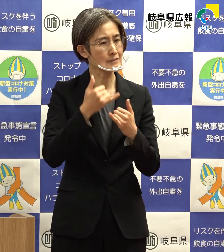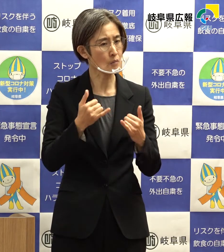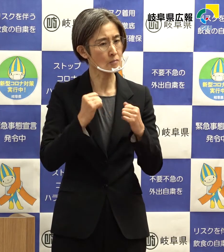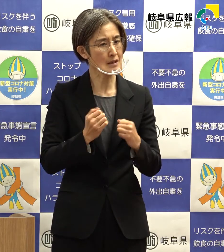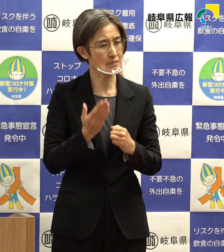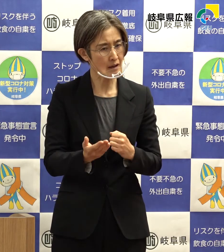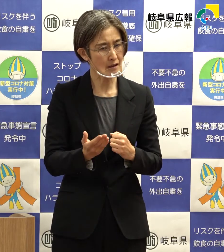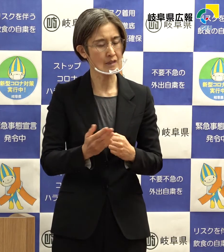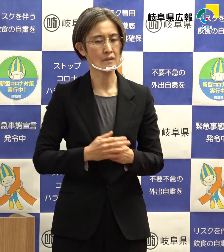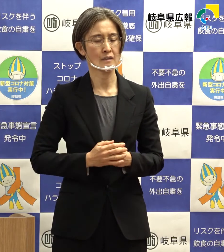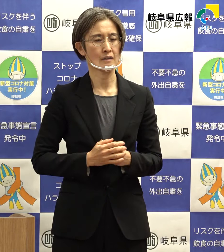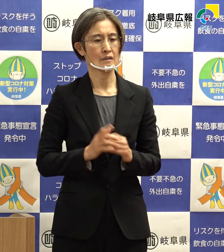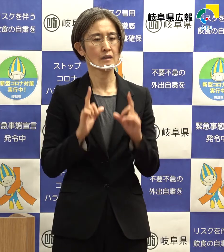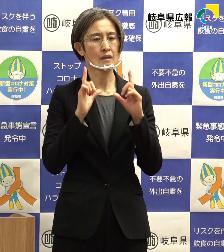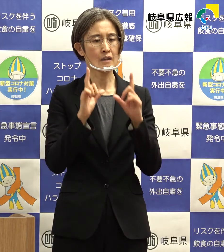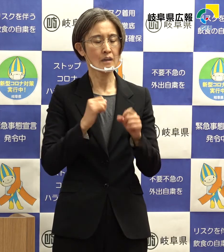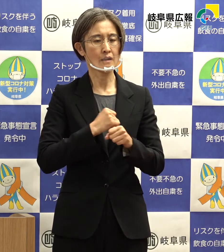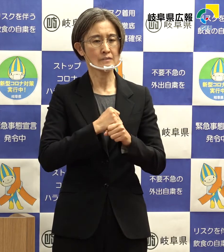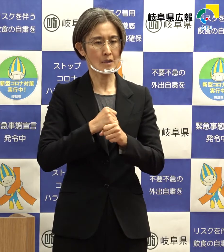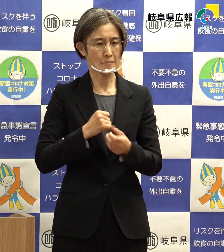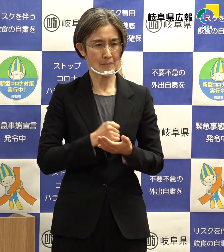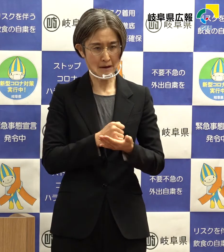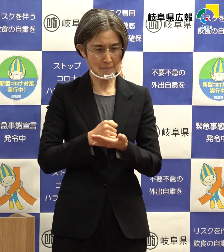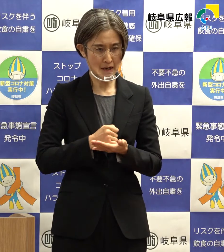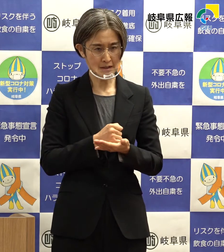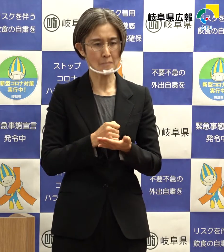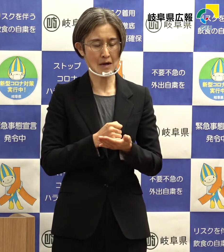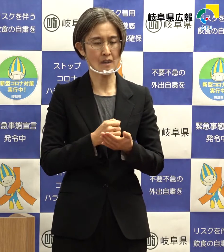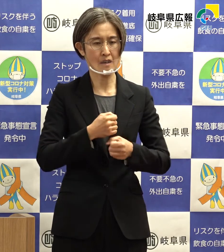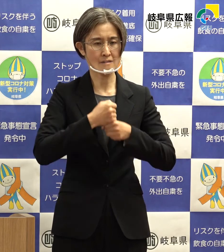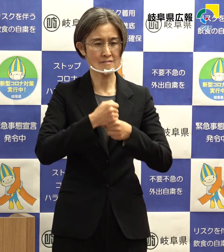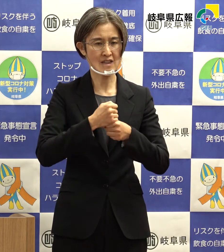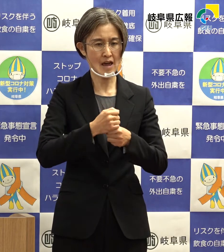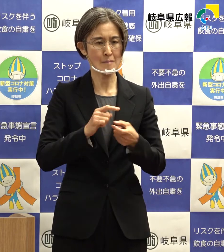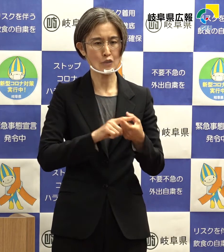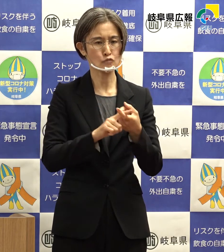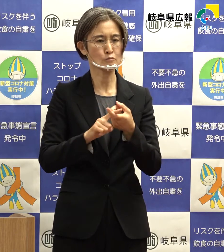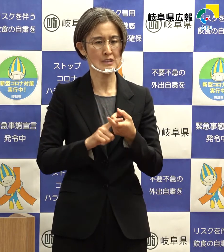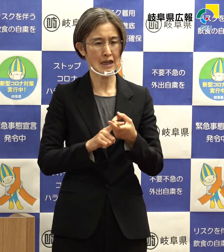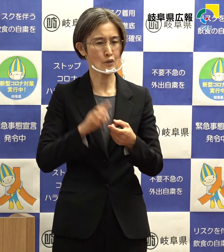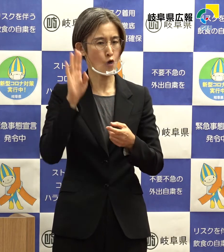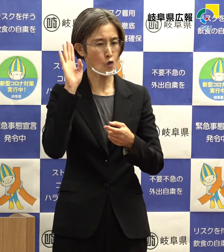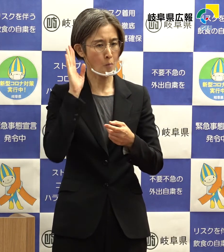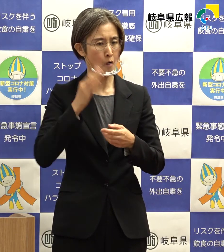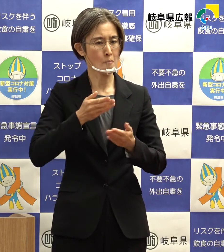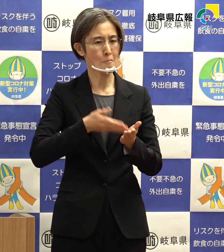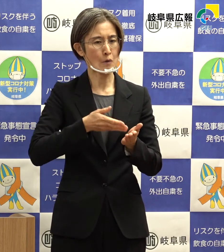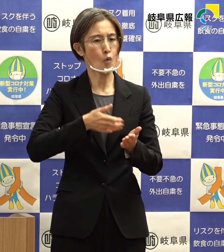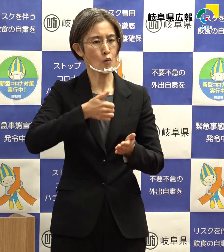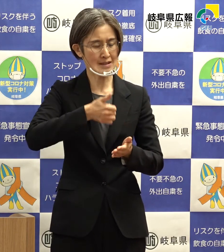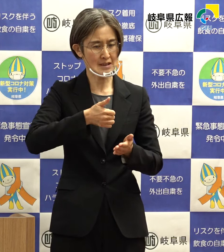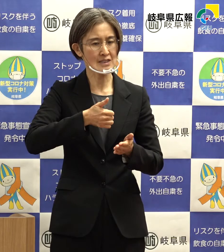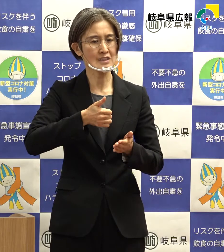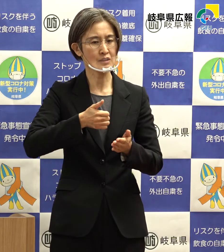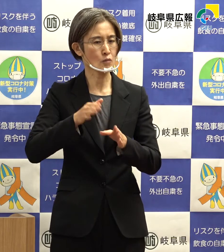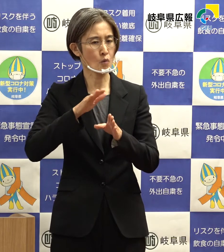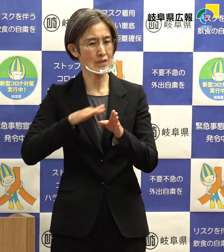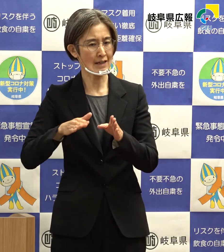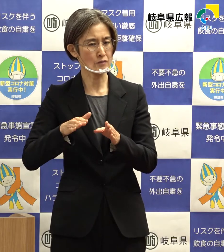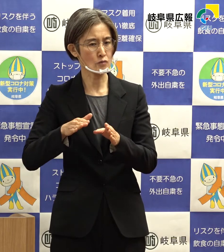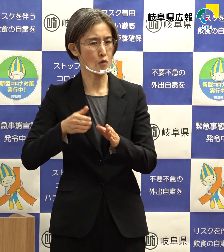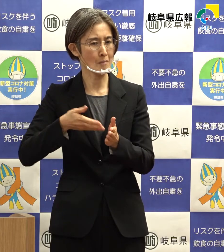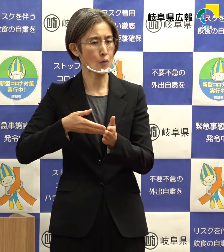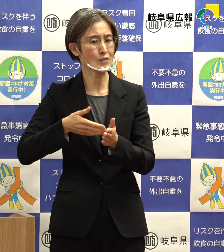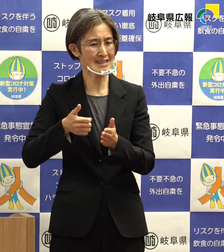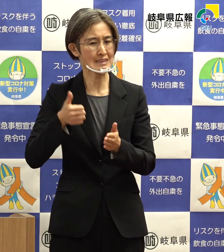またまですね、競馬組合の、まあ、顧問弁護士さんと、県の顧問弁護士さんは同じ人なんですよ。ですから、まあ、その方にちょっと